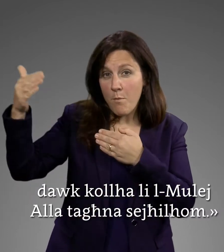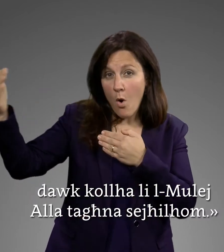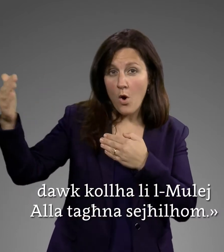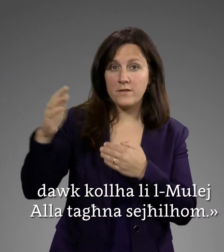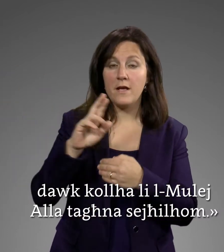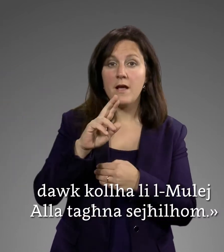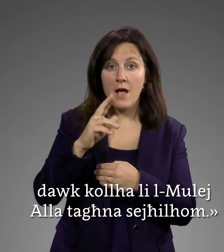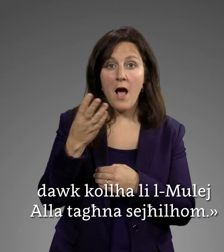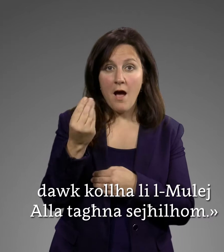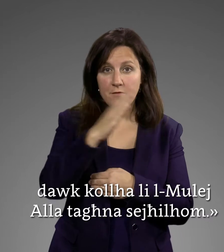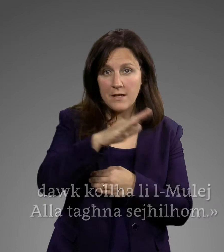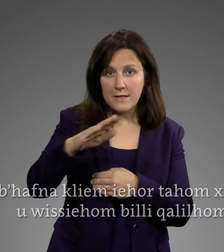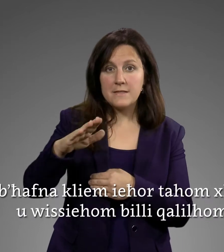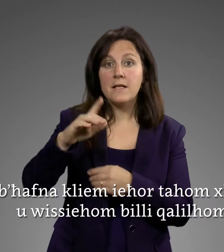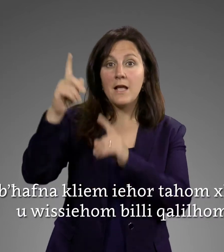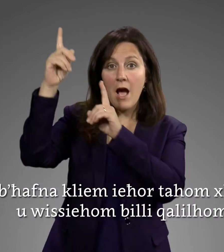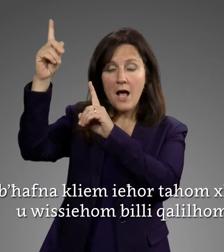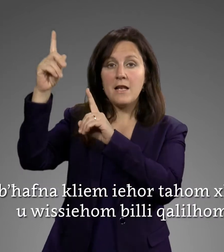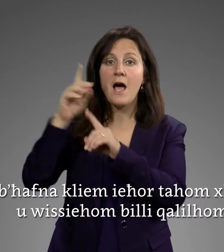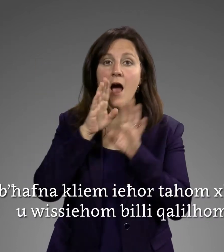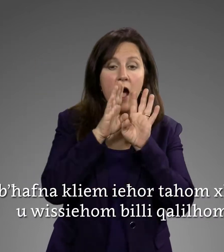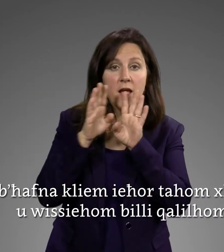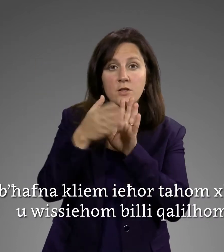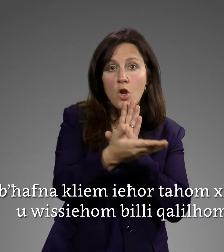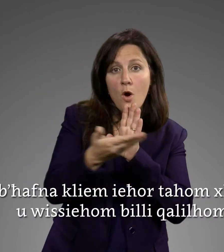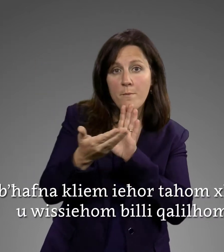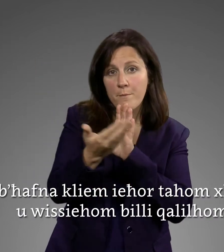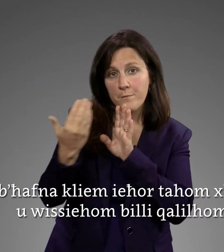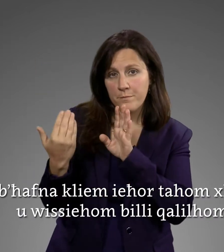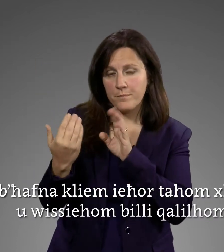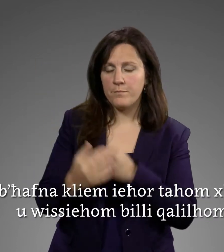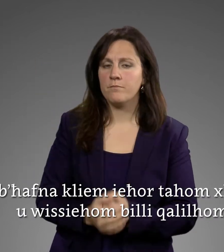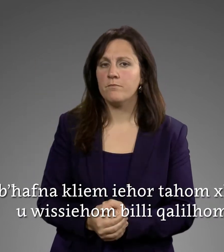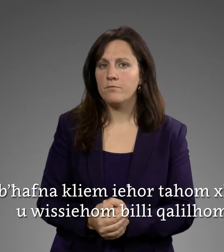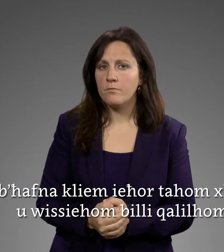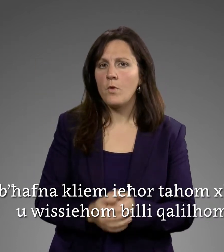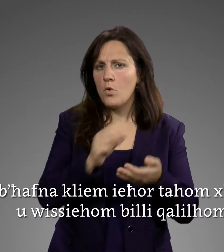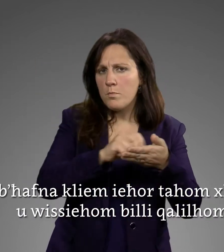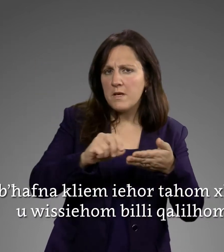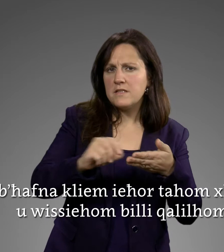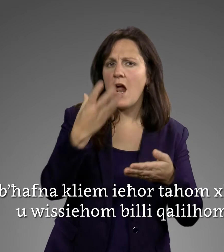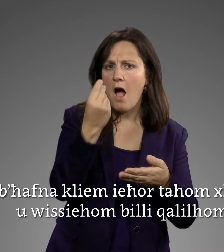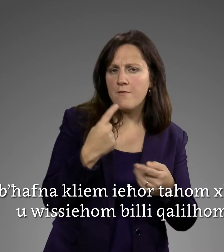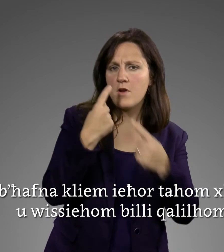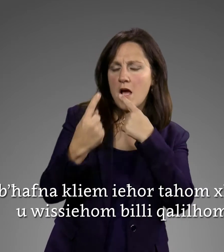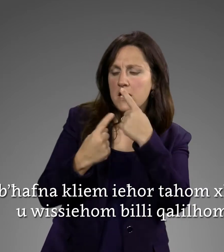tagħna sejħilhom. U b'ħafna kliem ieħor, tom xieda u issihom billi